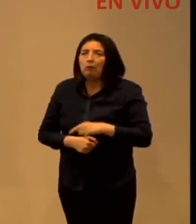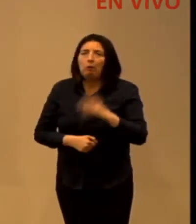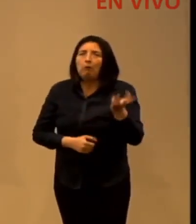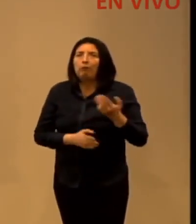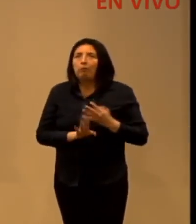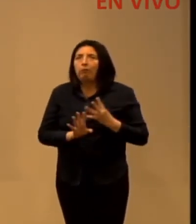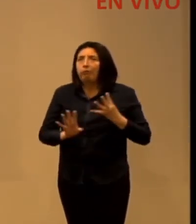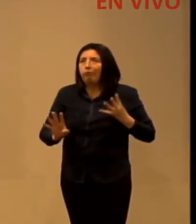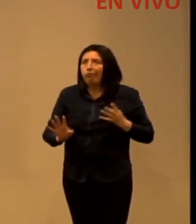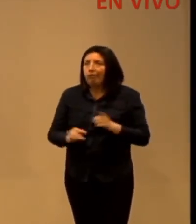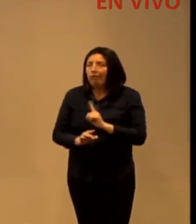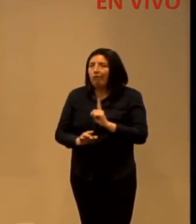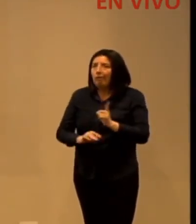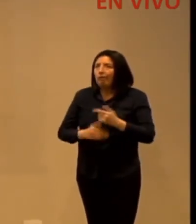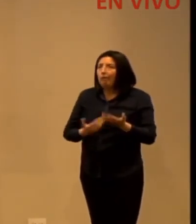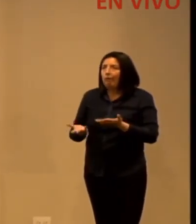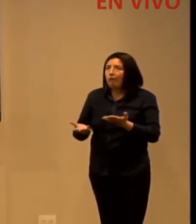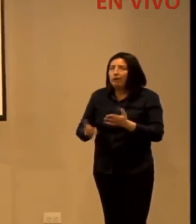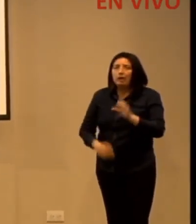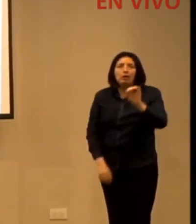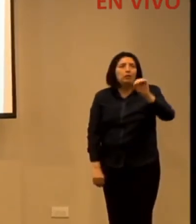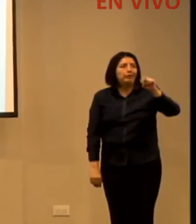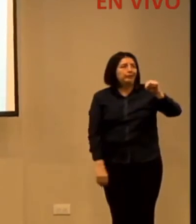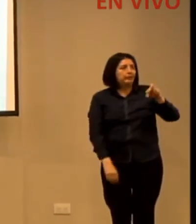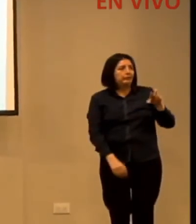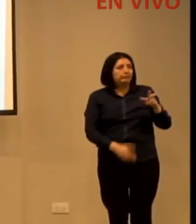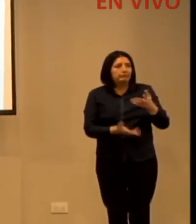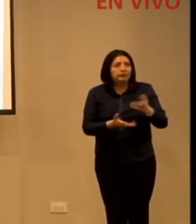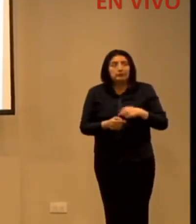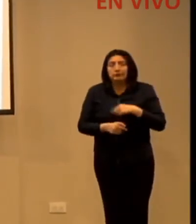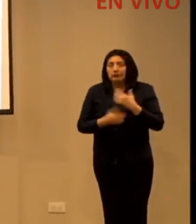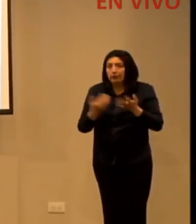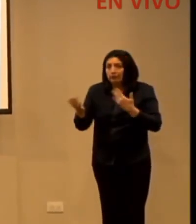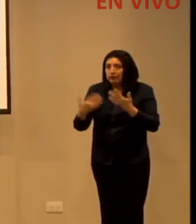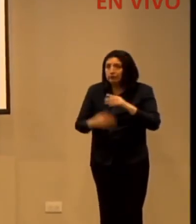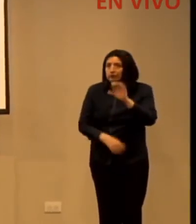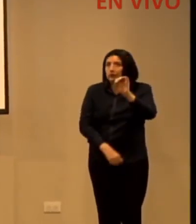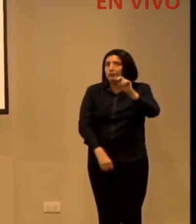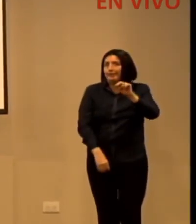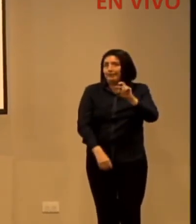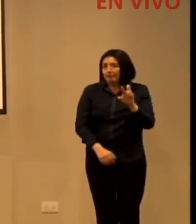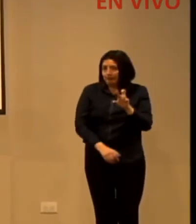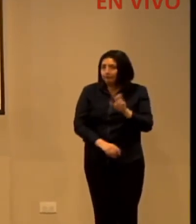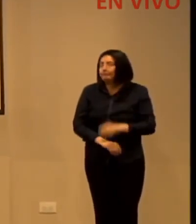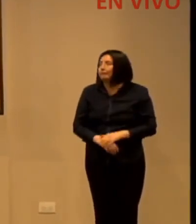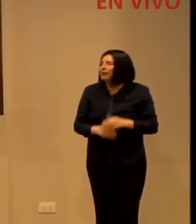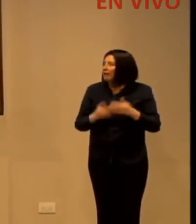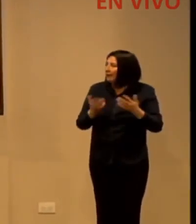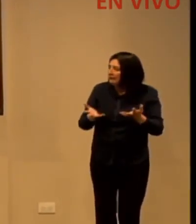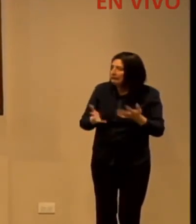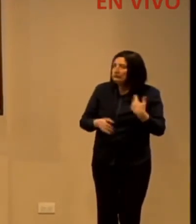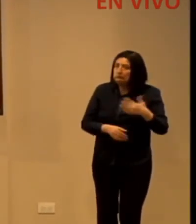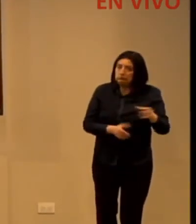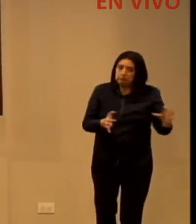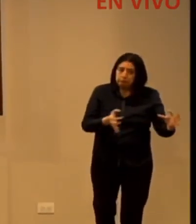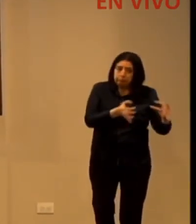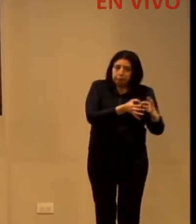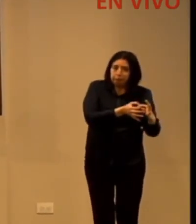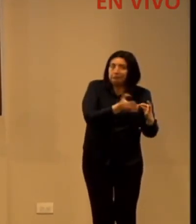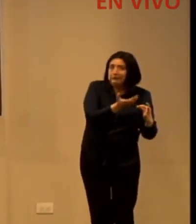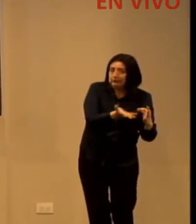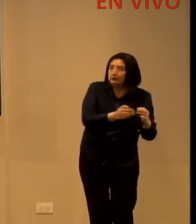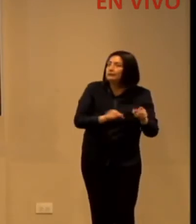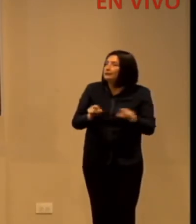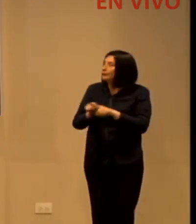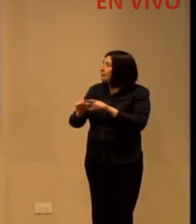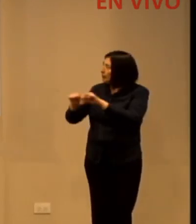nunca, ¿no? La ONP, me estoy refiriendo a la ONP. Entonces esto va de la mano y también tenemos